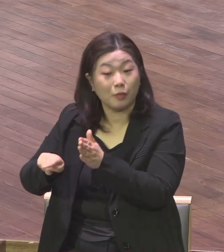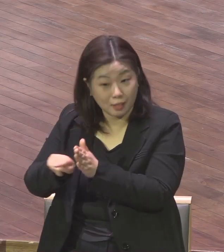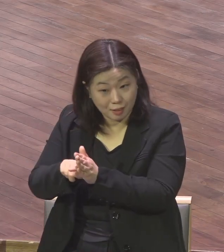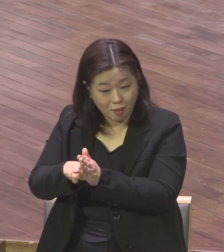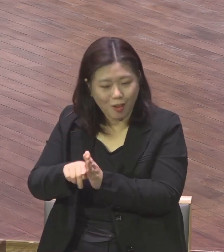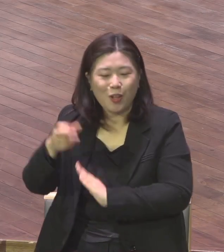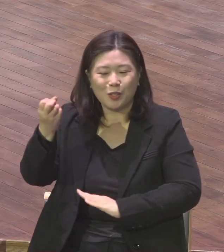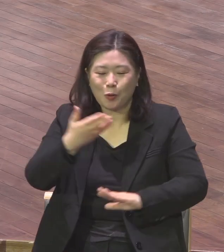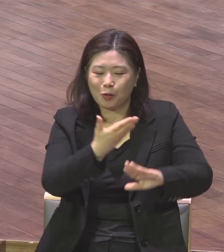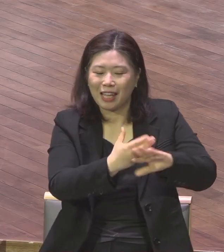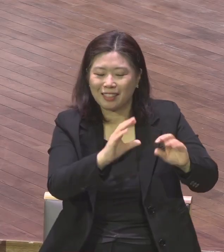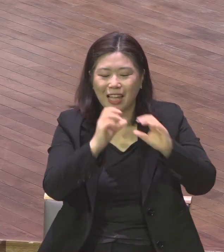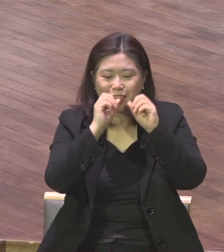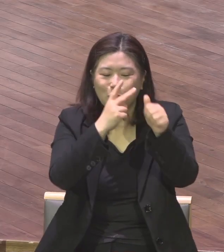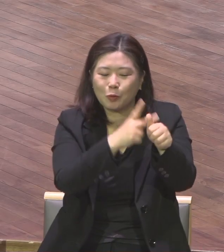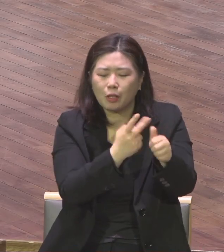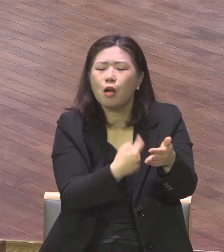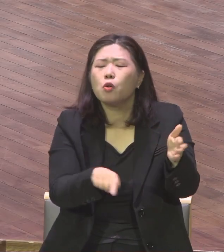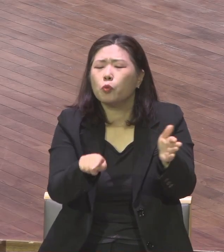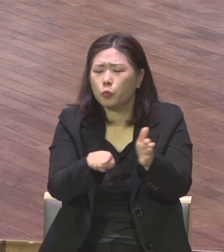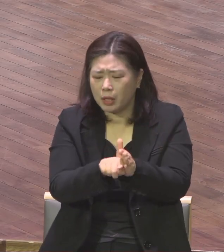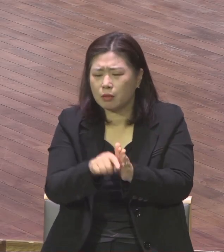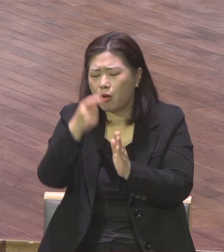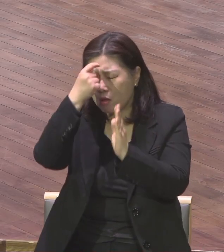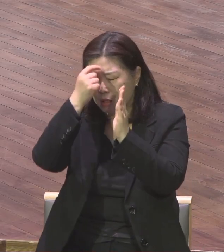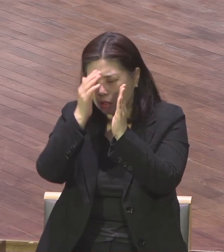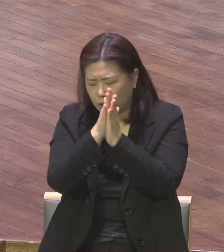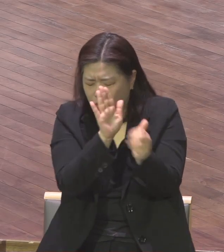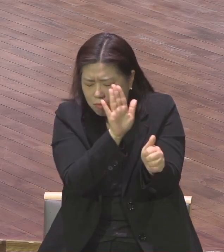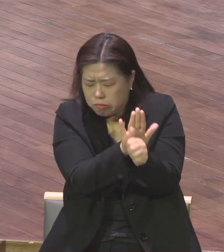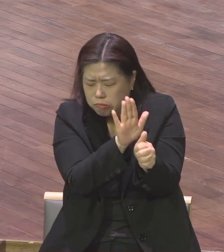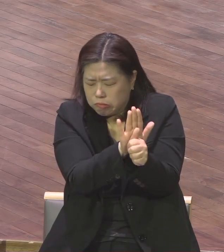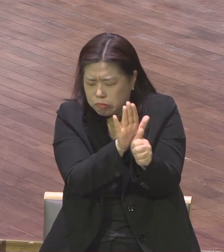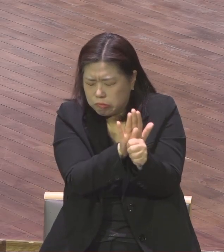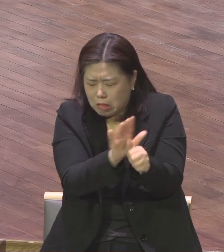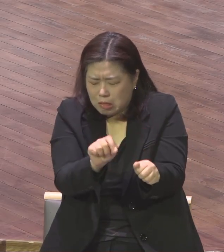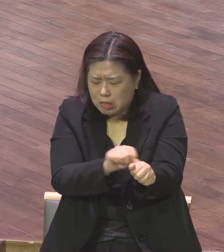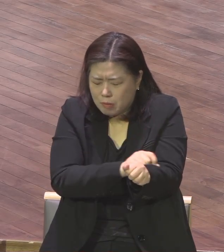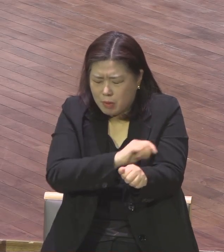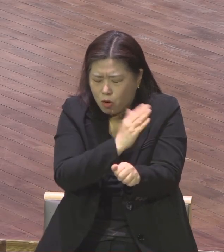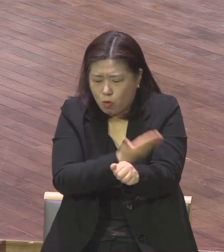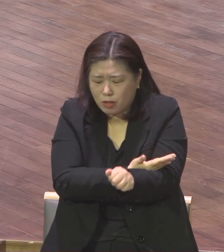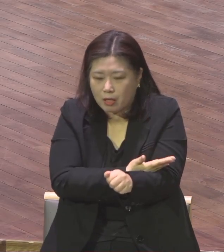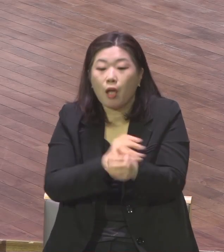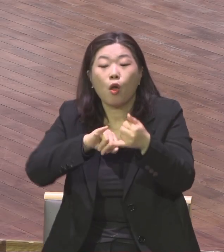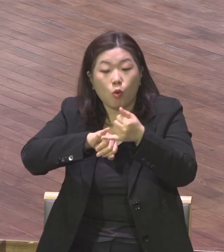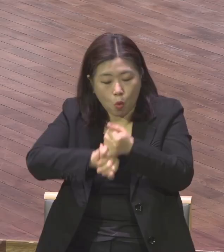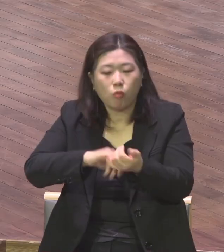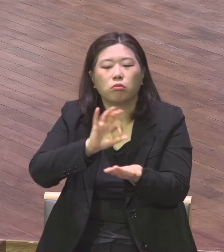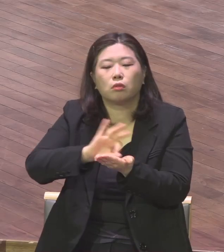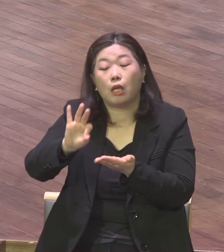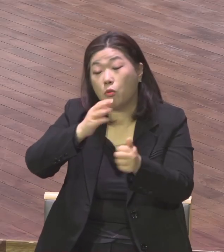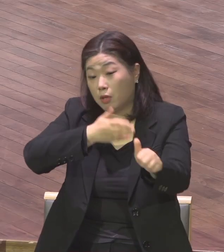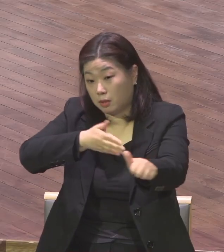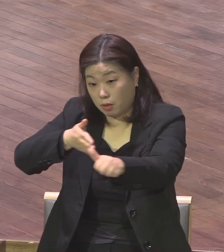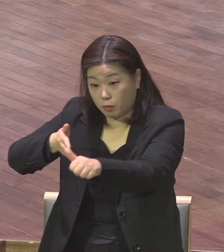정복기도의 이 특권 빼앗기지 마시고 누리시기를 제물로 축복합니다. 두 번째로 정복기도의